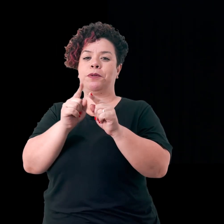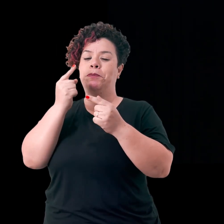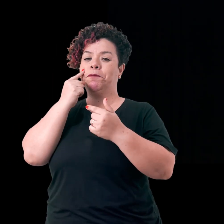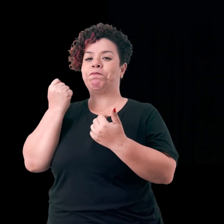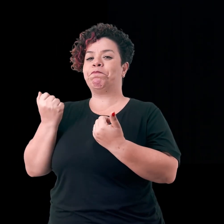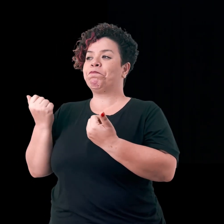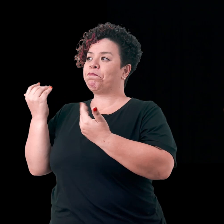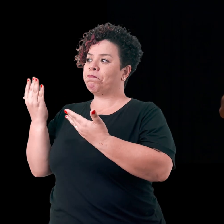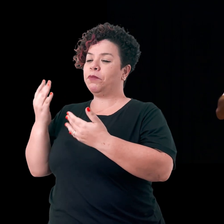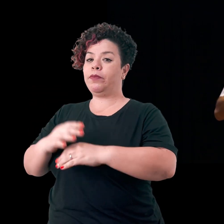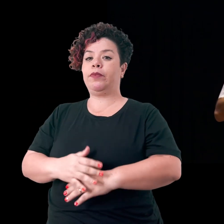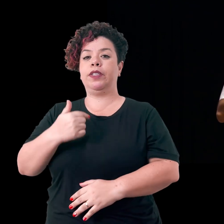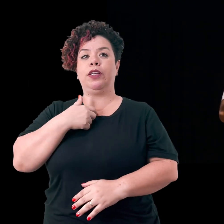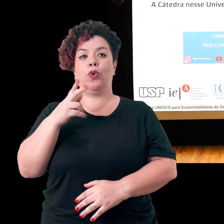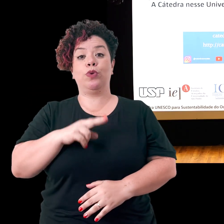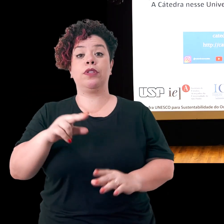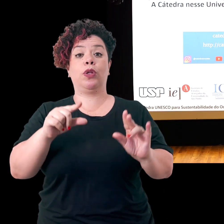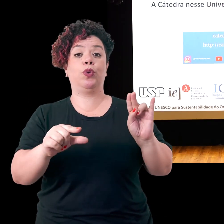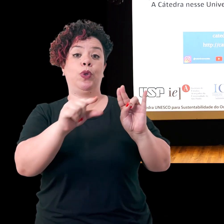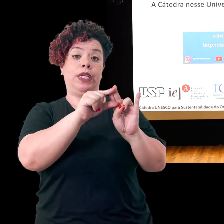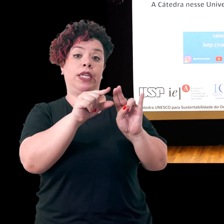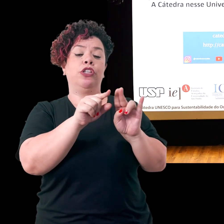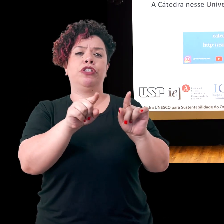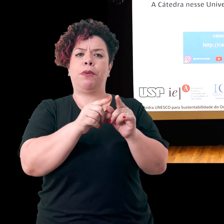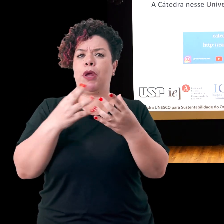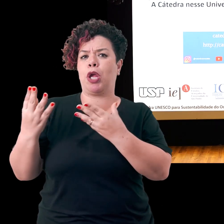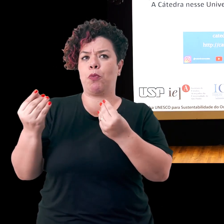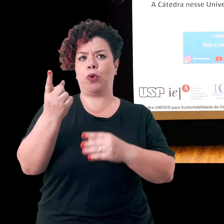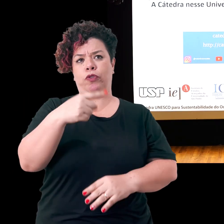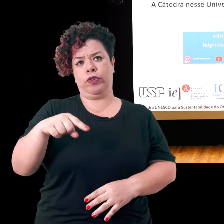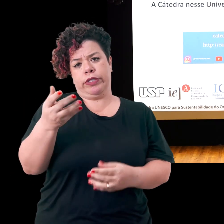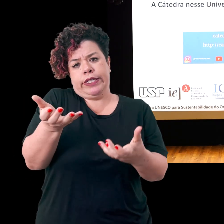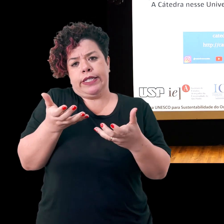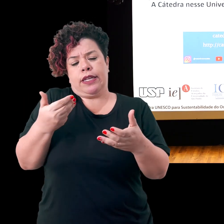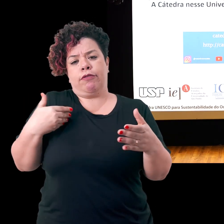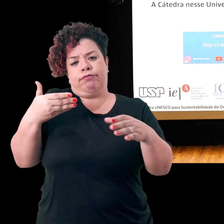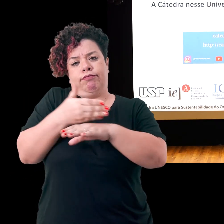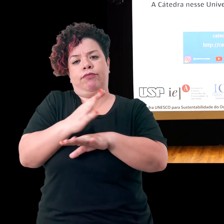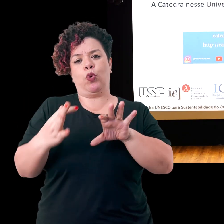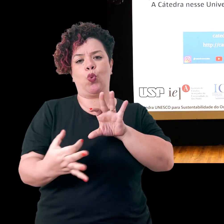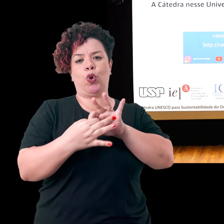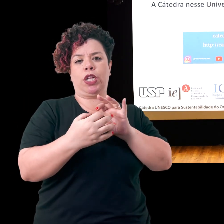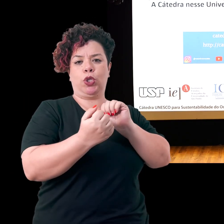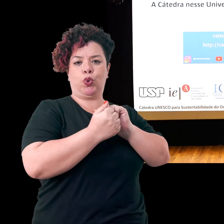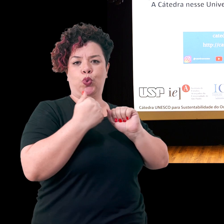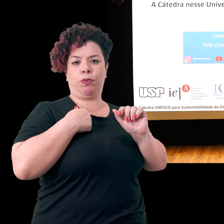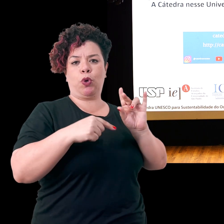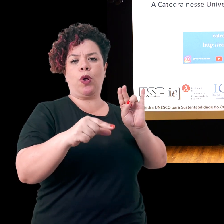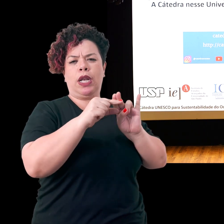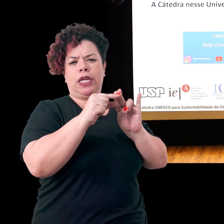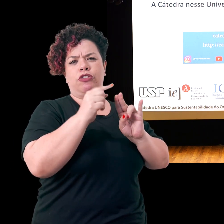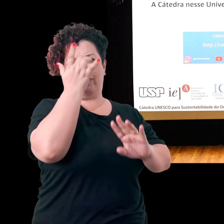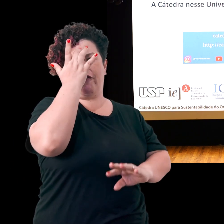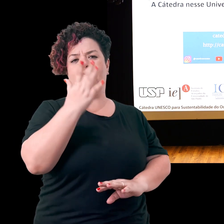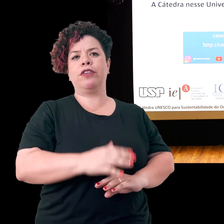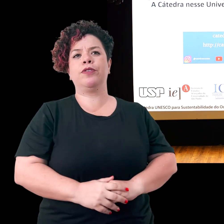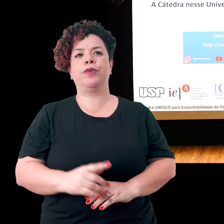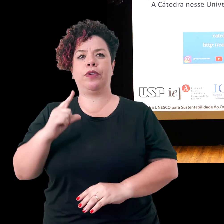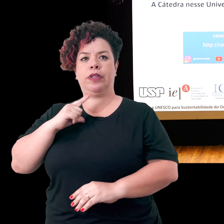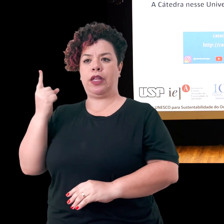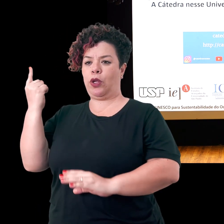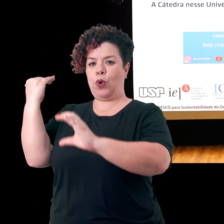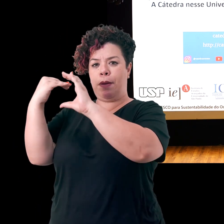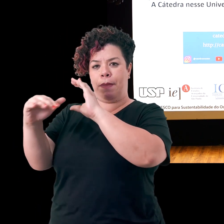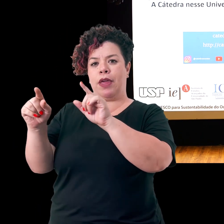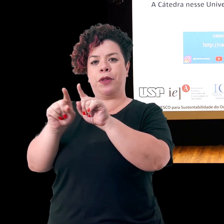sociais. Né? E eu também tenho usado muito o LinkedIn, caso vocês queiram se conectar comigo mais facilmente, além do e-mail, que é